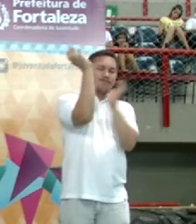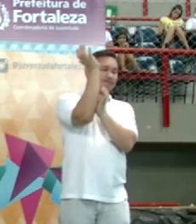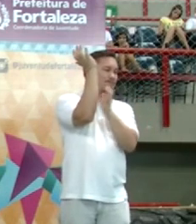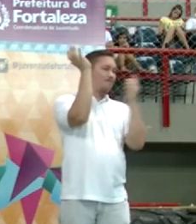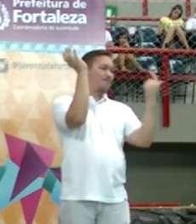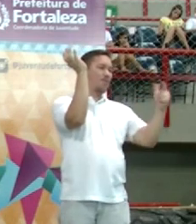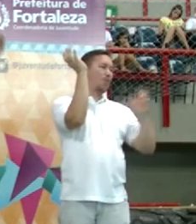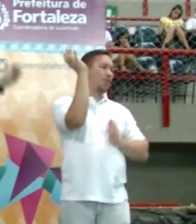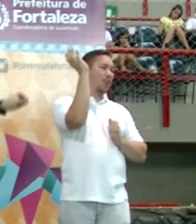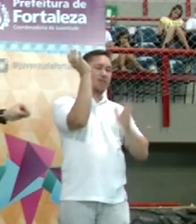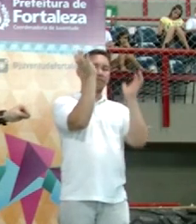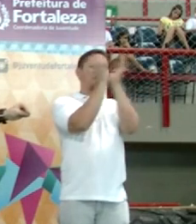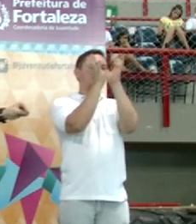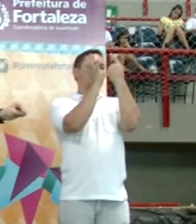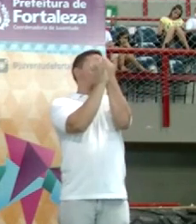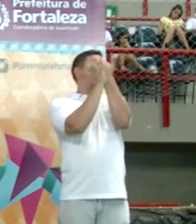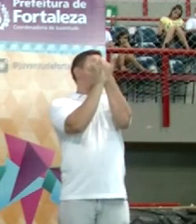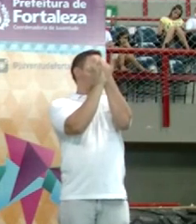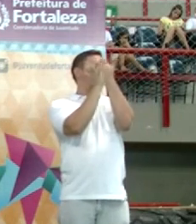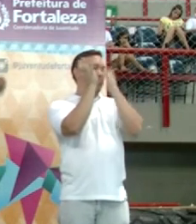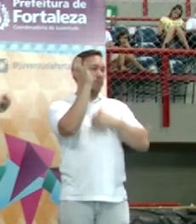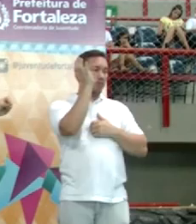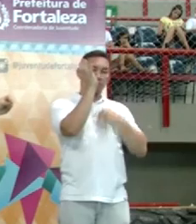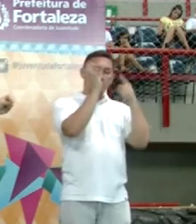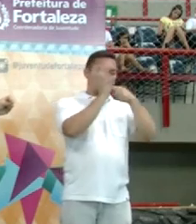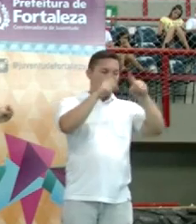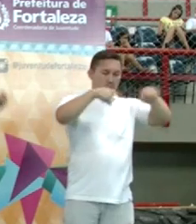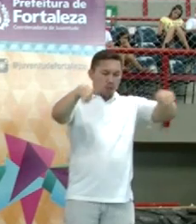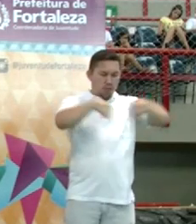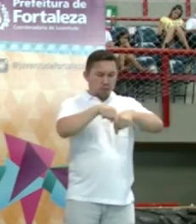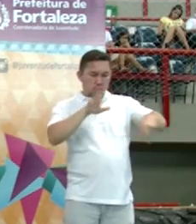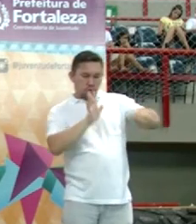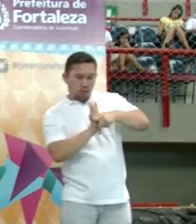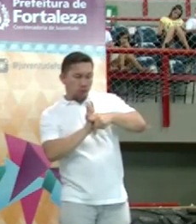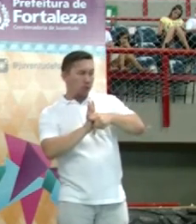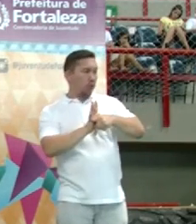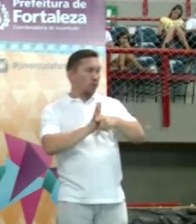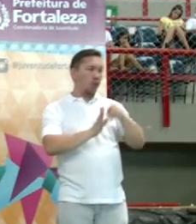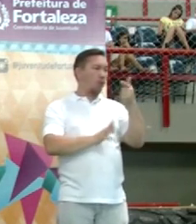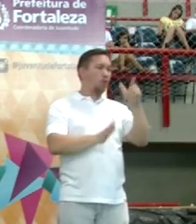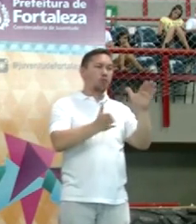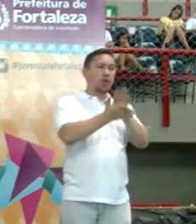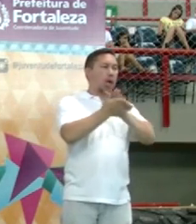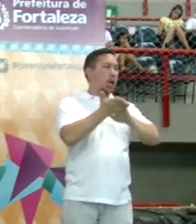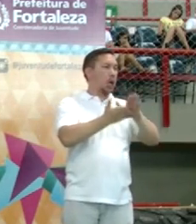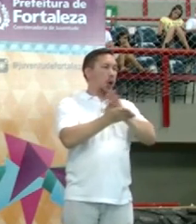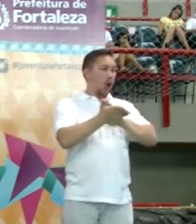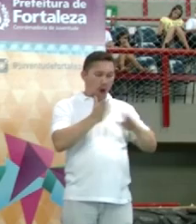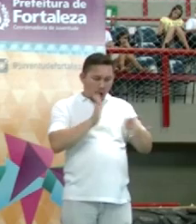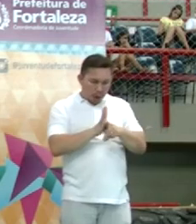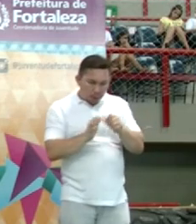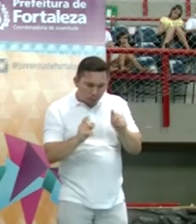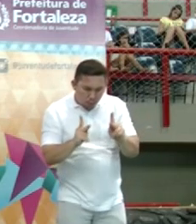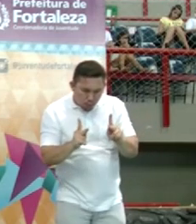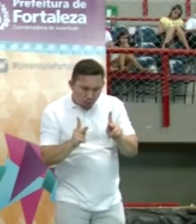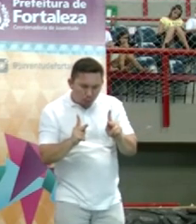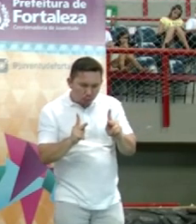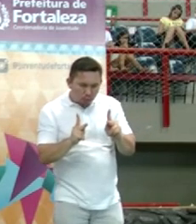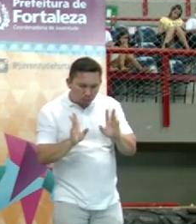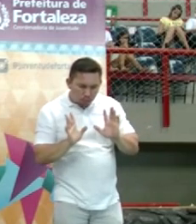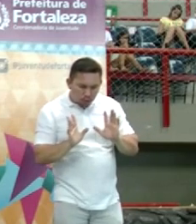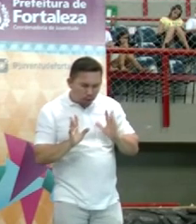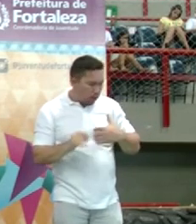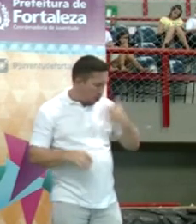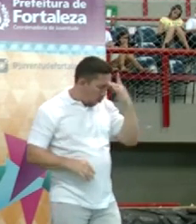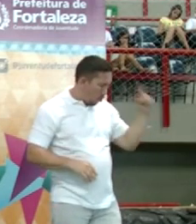tem a terra, ou você não tem a terra. Ou você é dono do feudo, ou você não é dono de nada. Você não é dono nem das ferramentas. Então